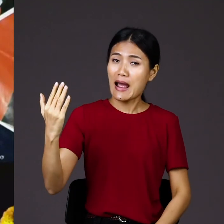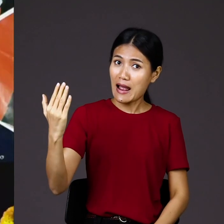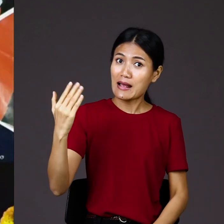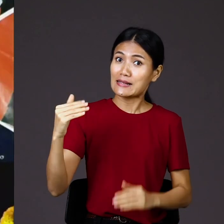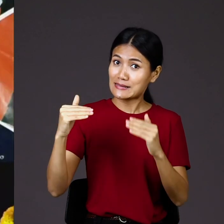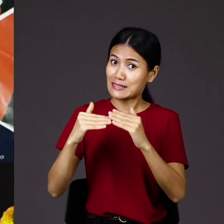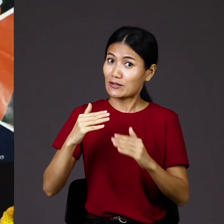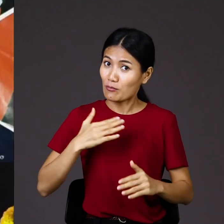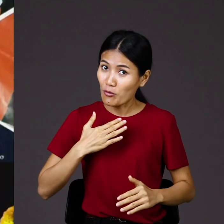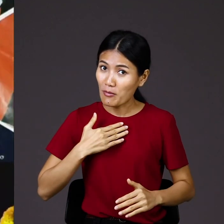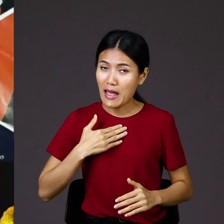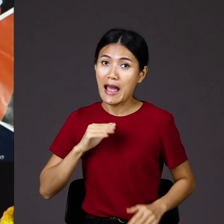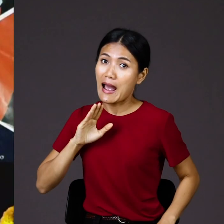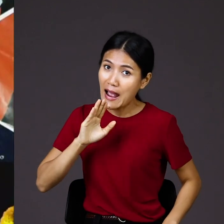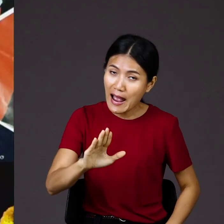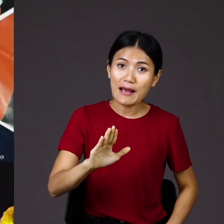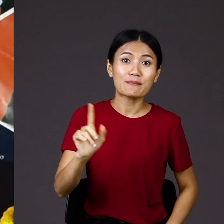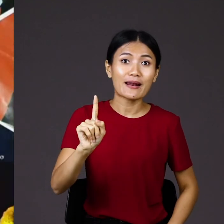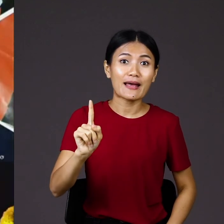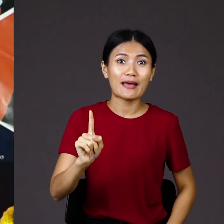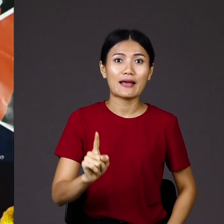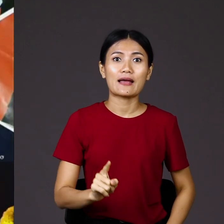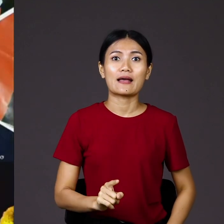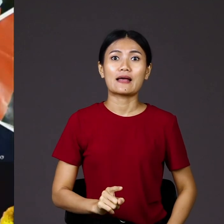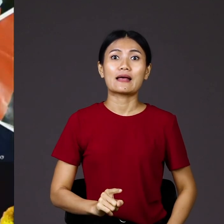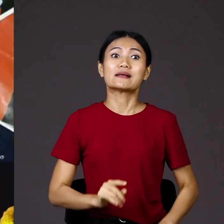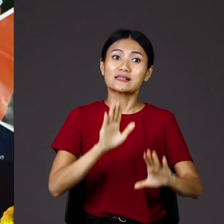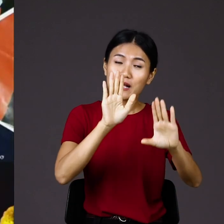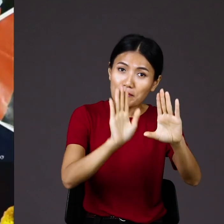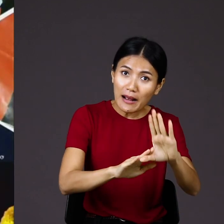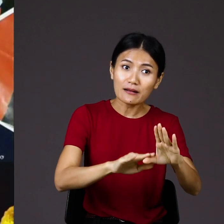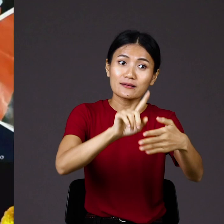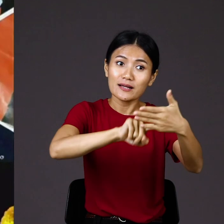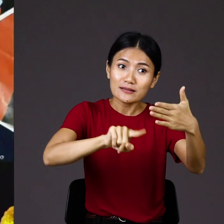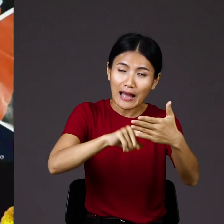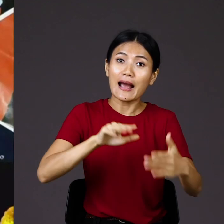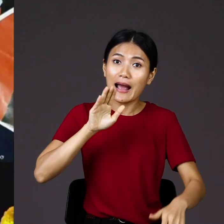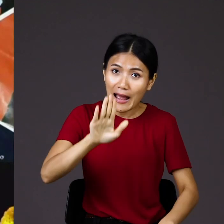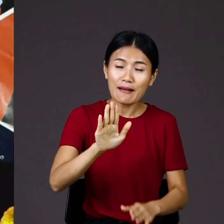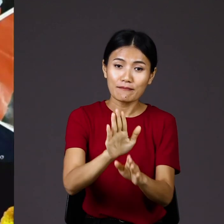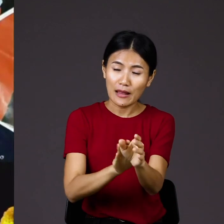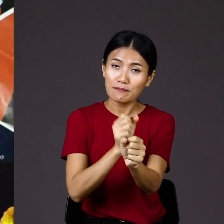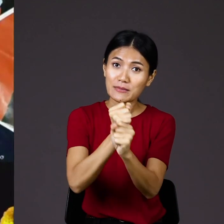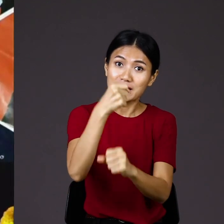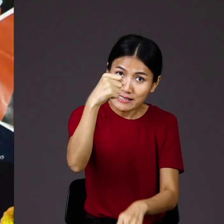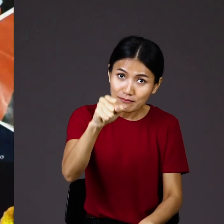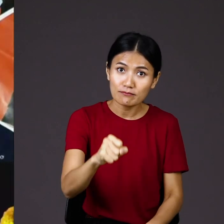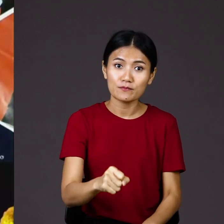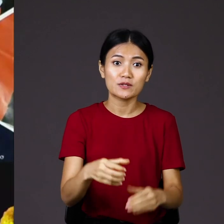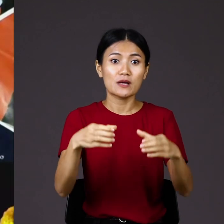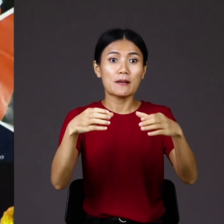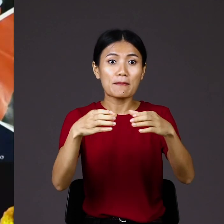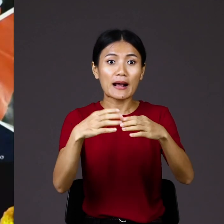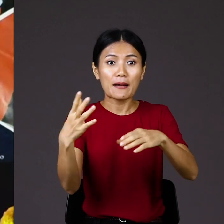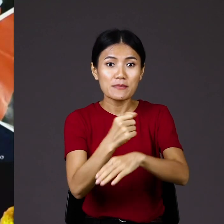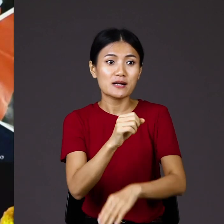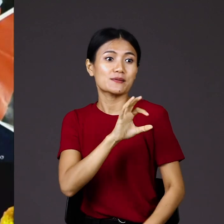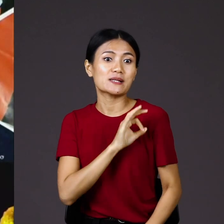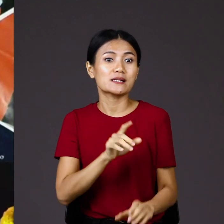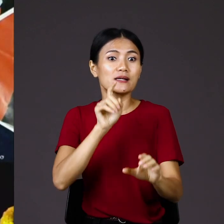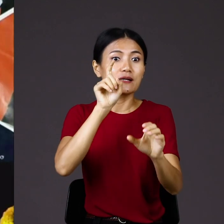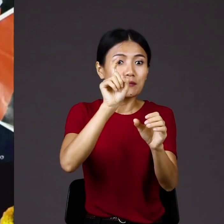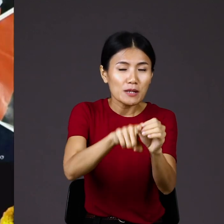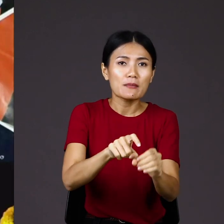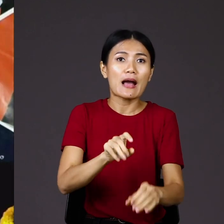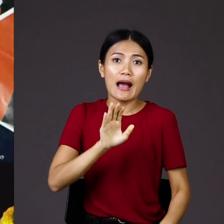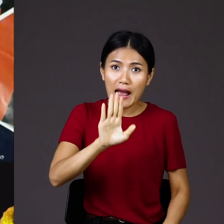อ้สิทธิ์ที่ผมถูกตัดเนี่ยคือสิทธิ์สมัครรับเลือกตั้งครับผมลงสมัครไม่ได้10ปีผมไปเป็นสมาชิกพรรคไม่ได้10ปี